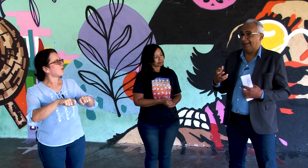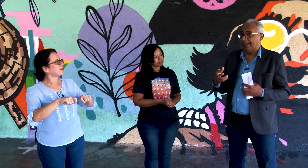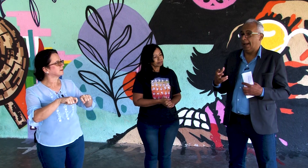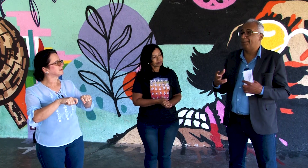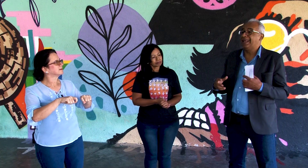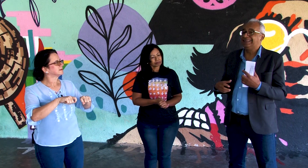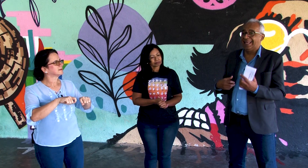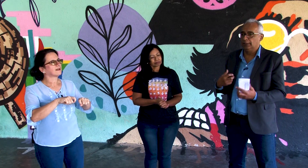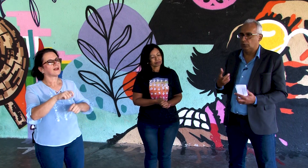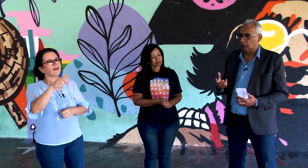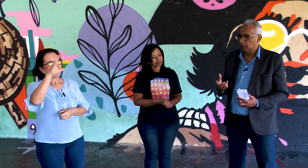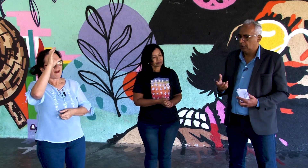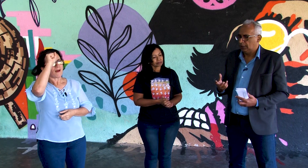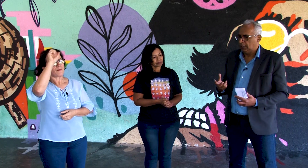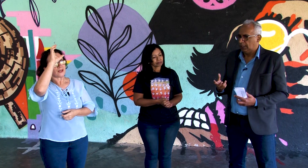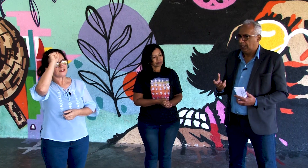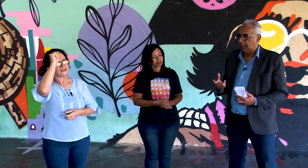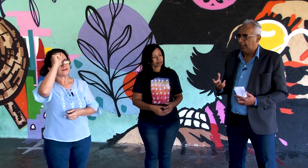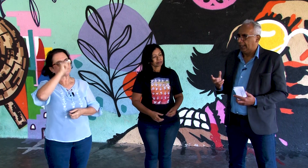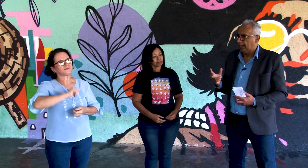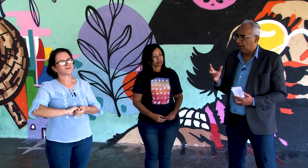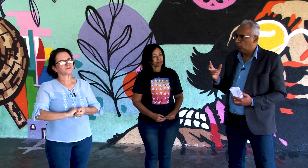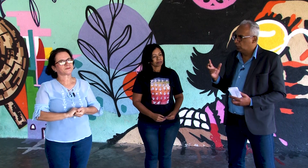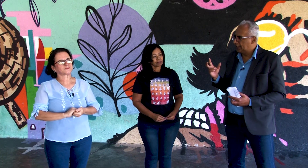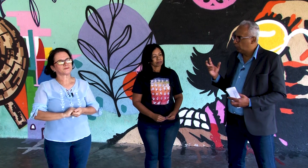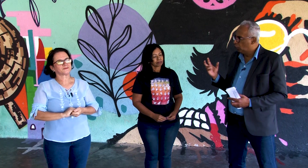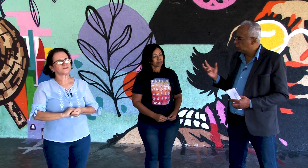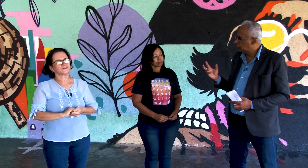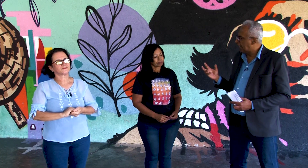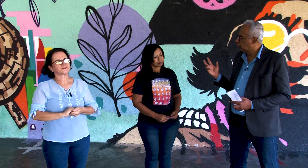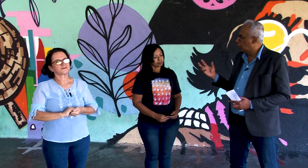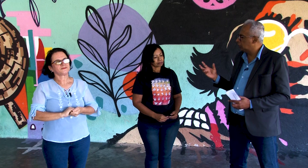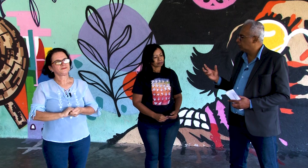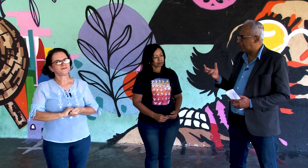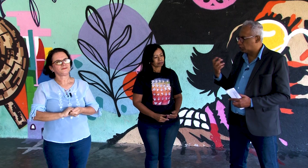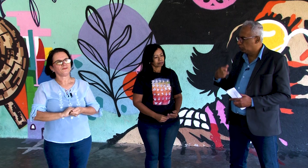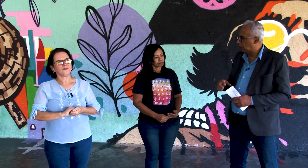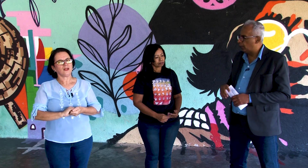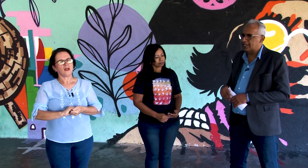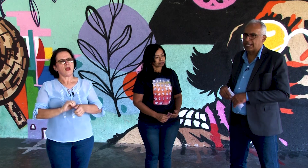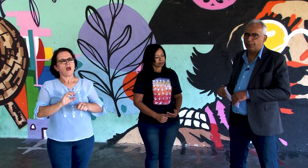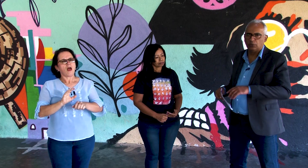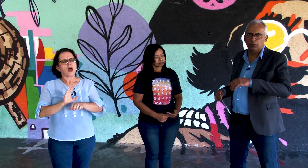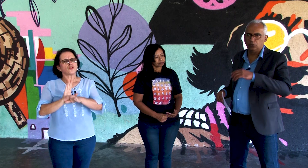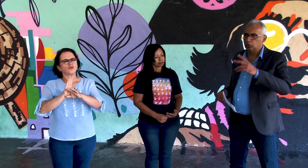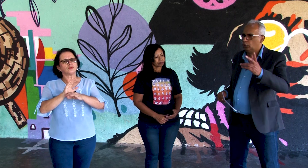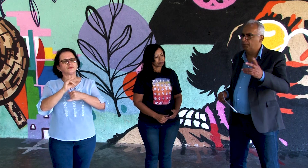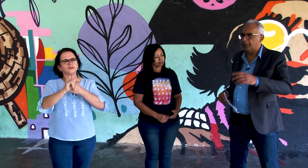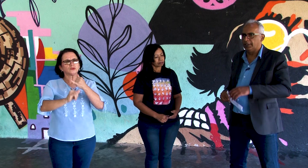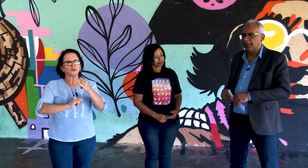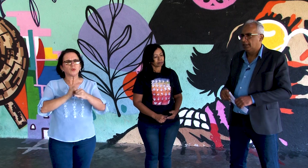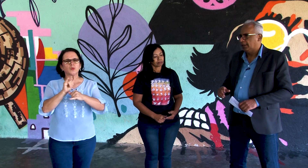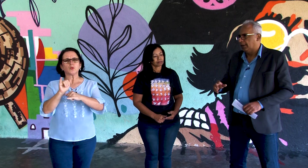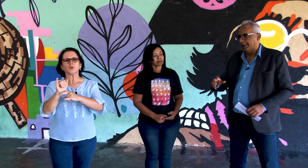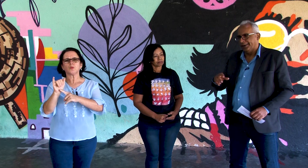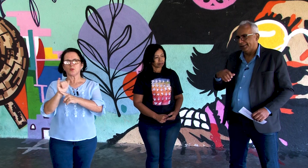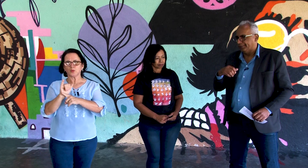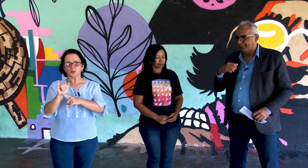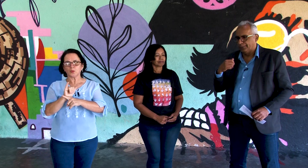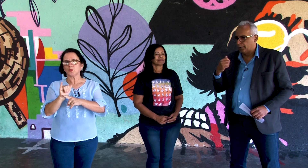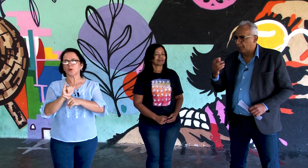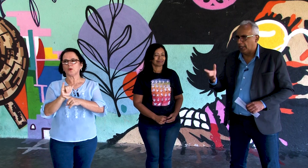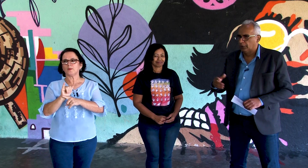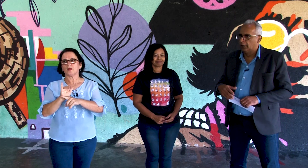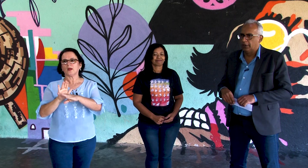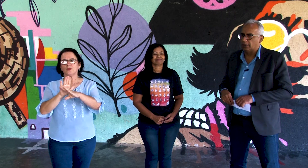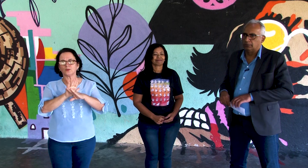estar aprendendo, os recursos tecnológicos ajudam, por exemplo, um YouTube,